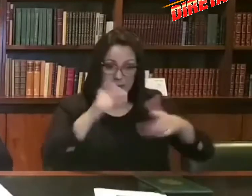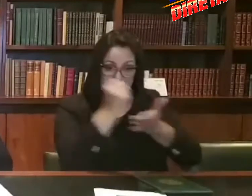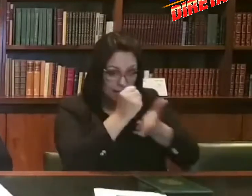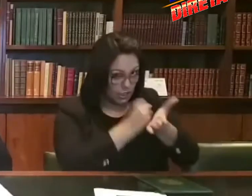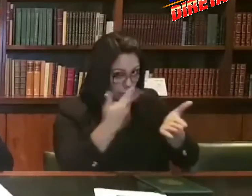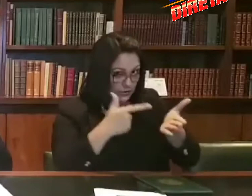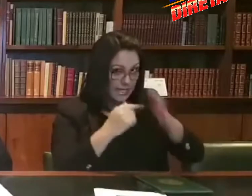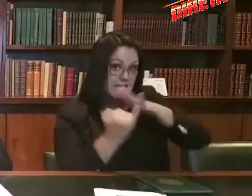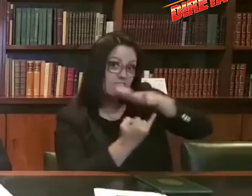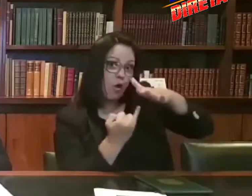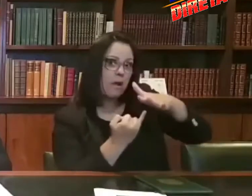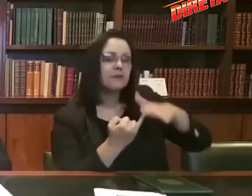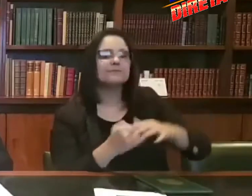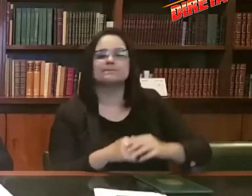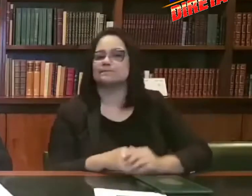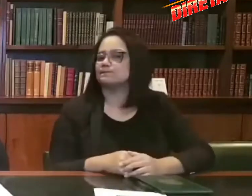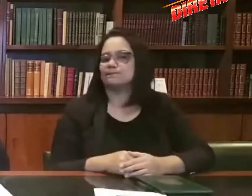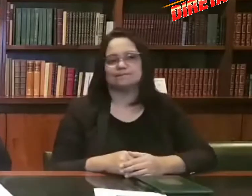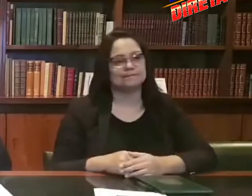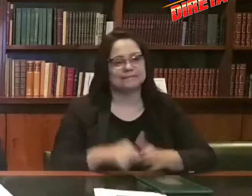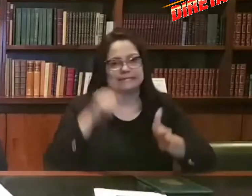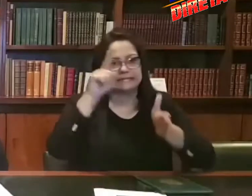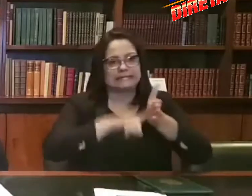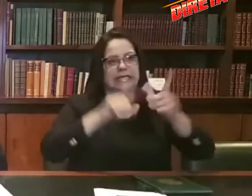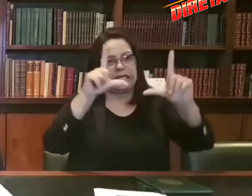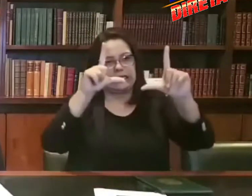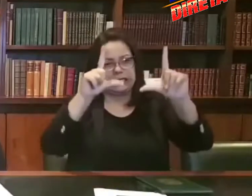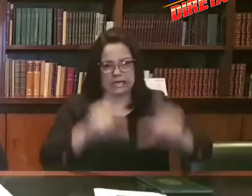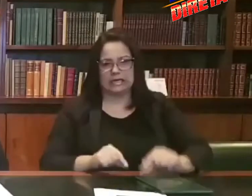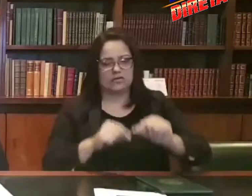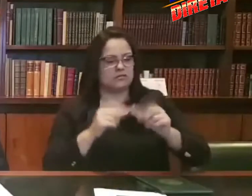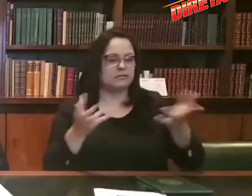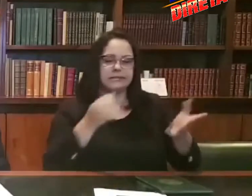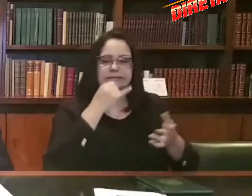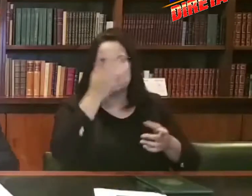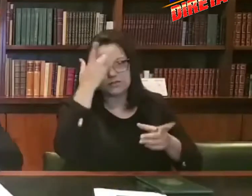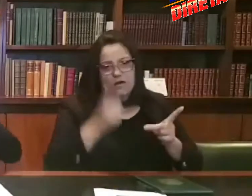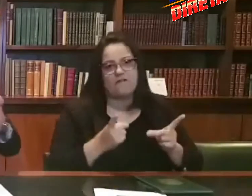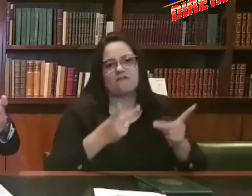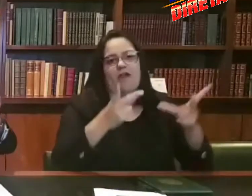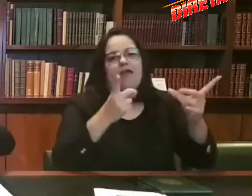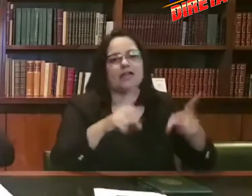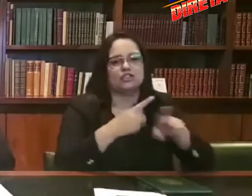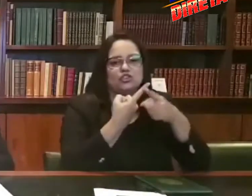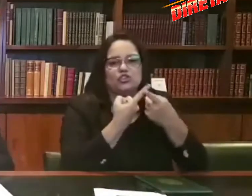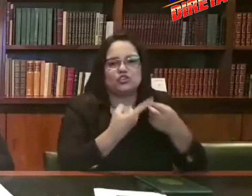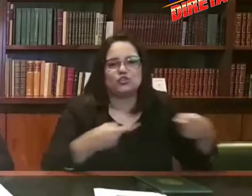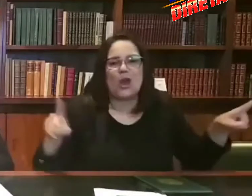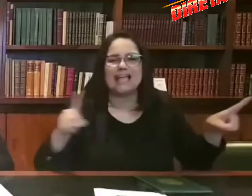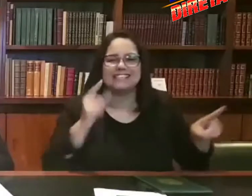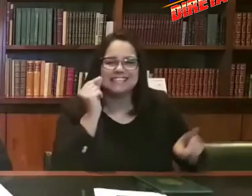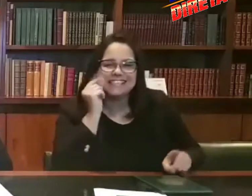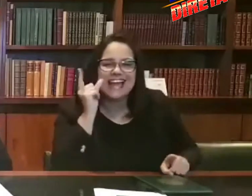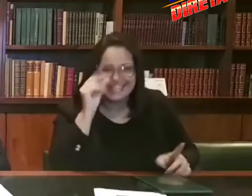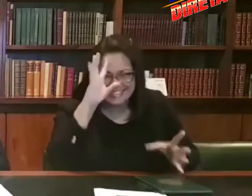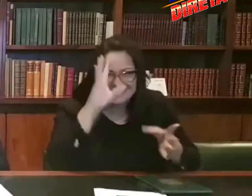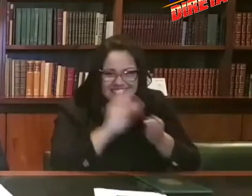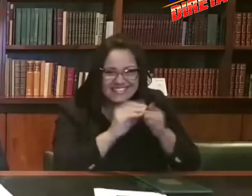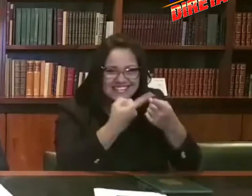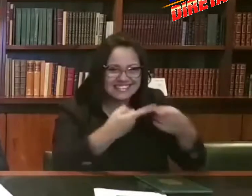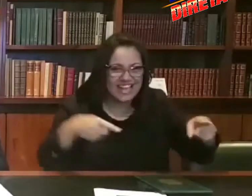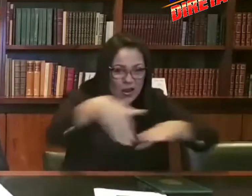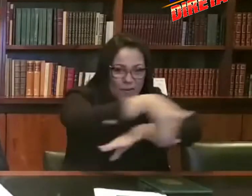vamos supor, um alimento informal aí que ganhava 2 mil por mês, vendendo aí churrasquinho de gato, um biscoito Globo na praia, sei lá o que